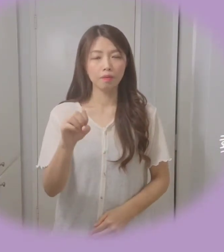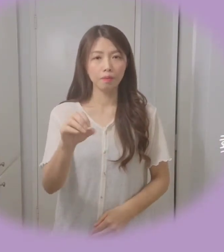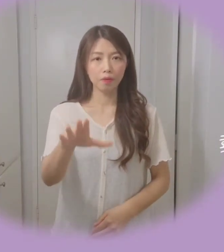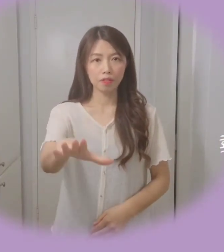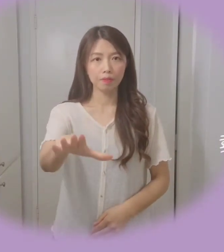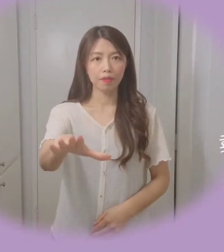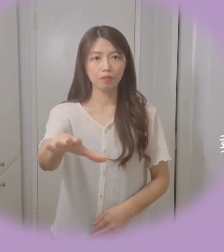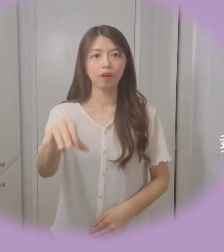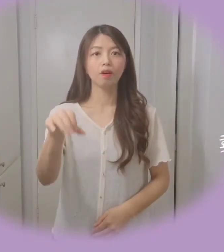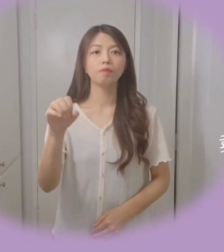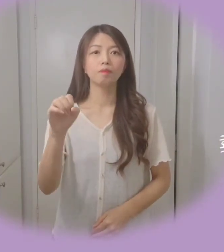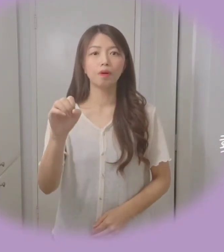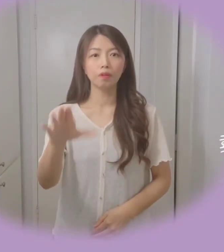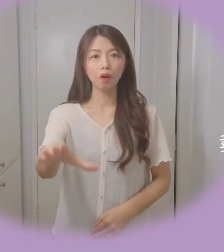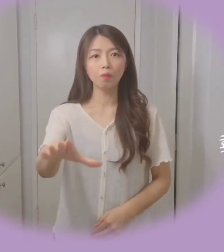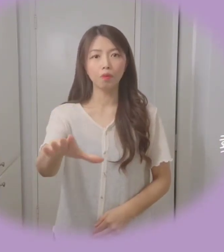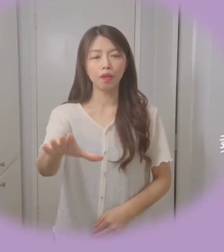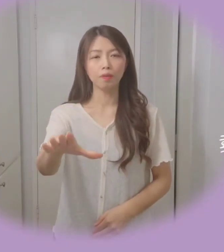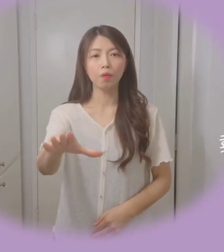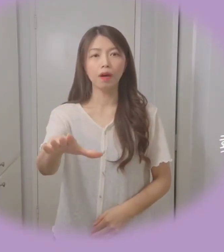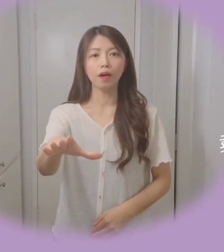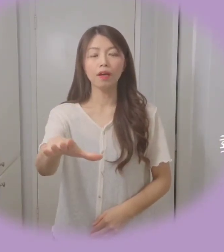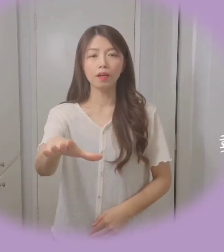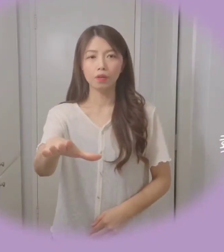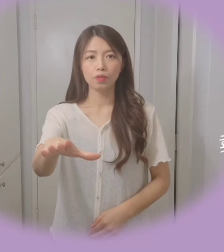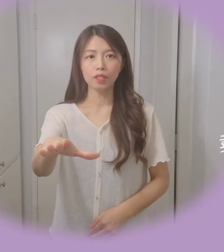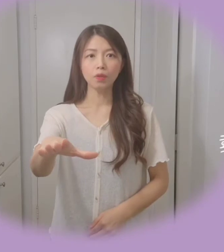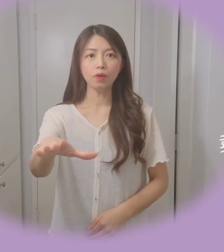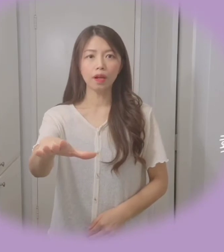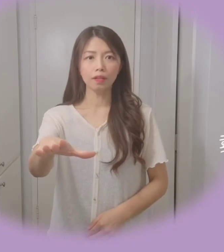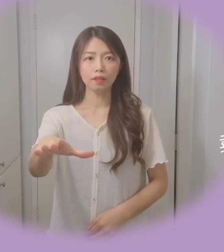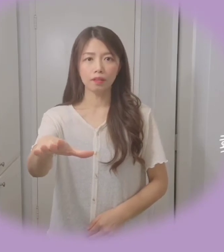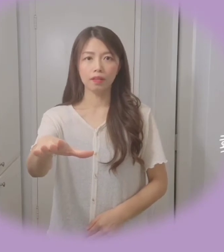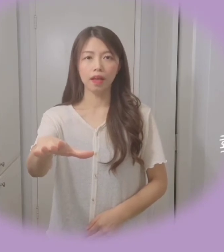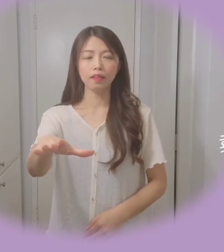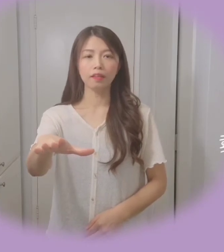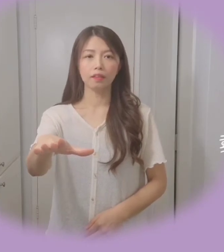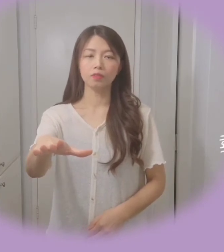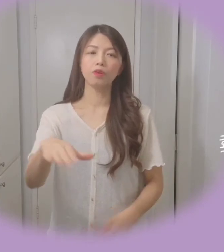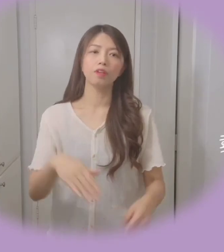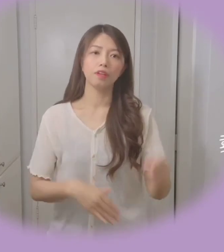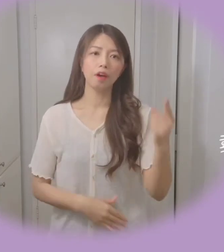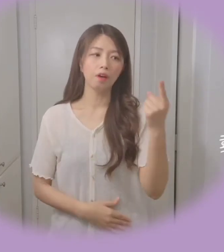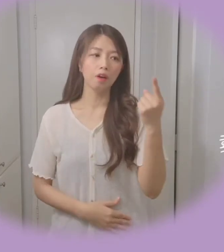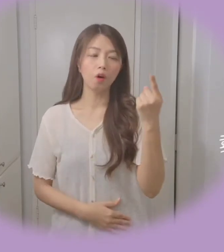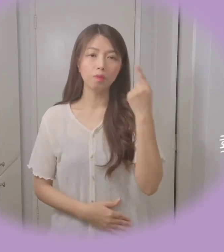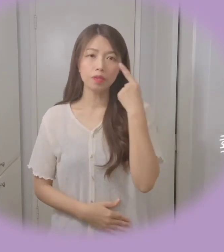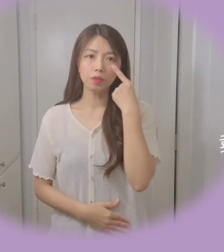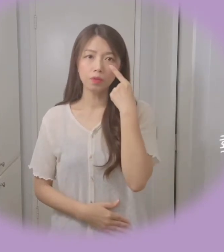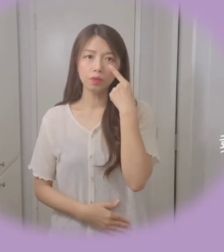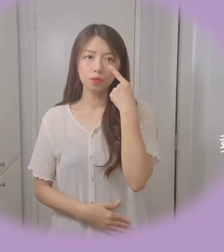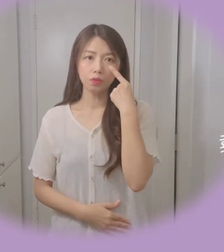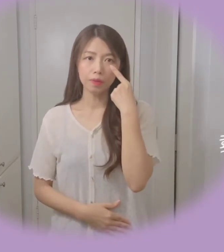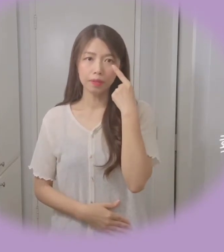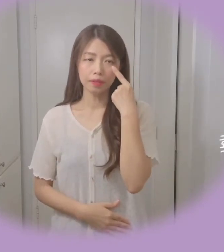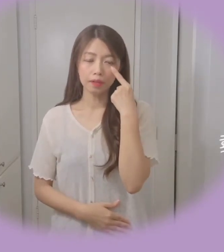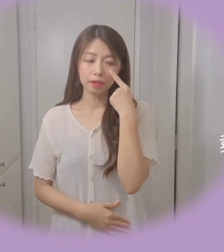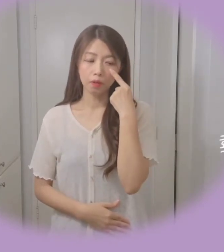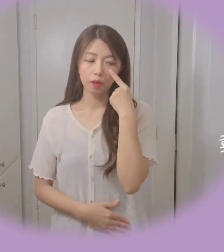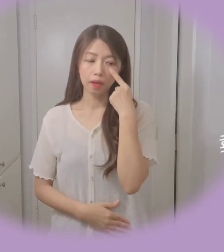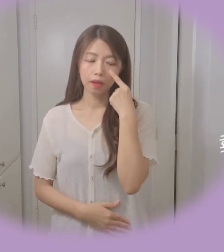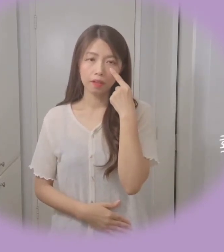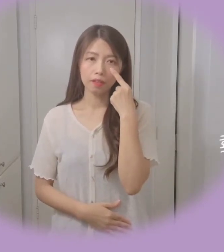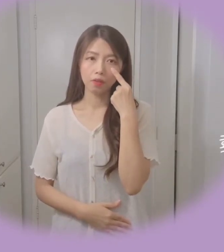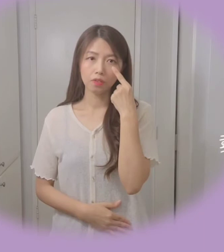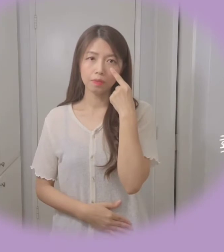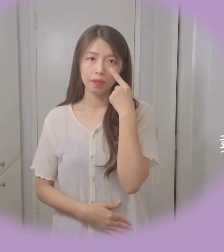이렇게 뻗으시면 되고요. 뻗어보네. 뭔가 그리고 시도를 하는 듯한 수어는요. 검지로 눈 밑을